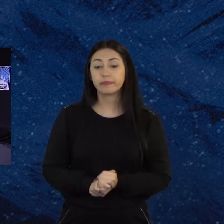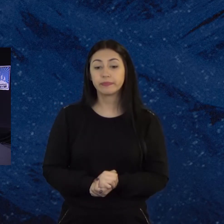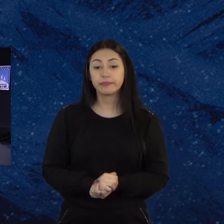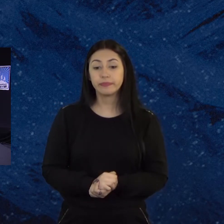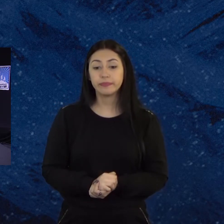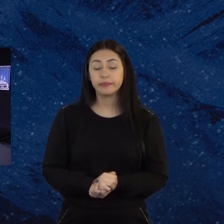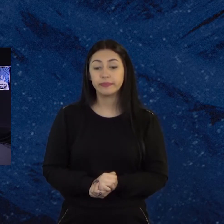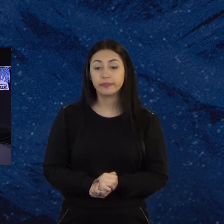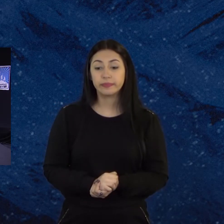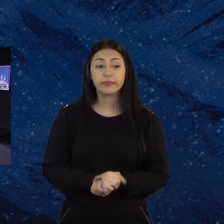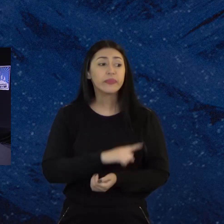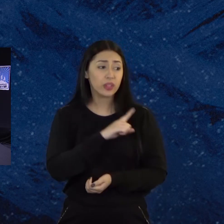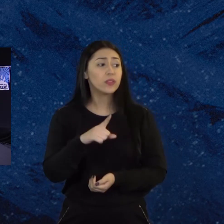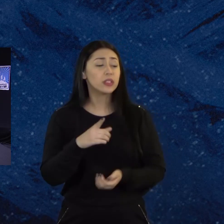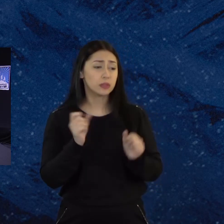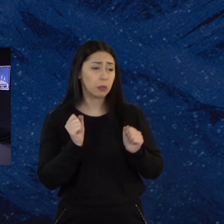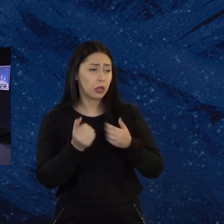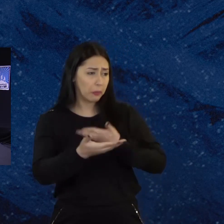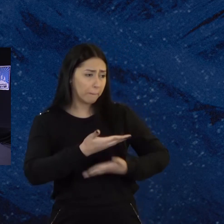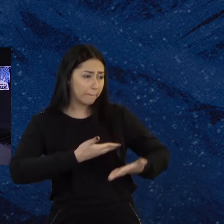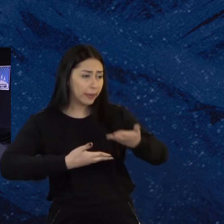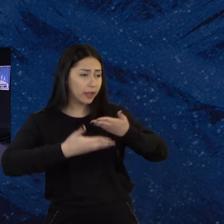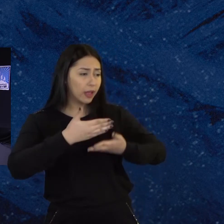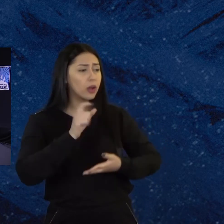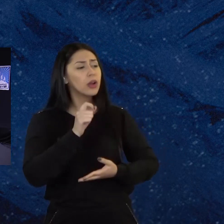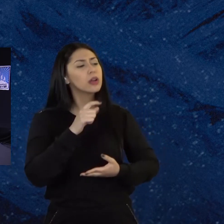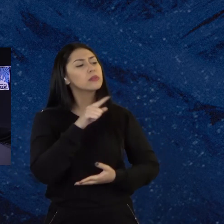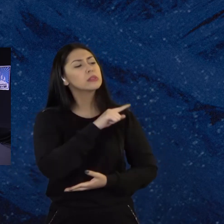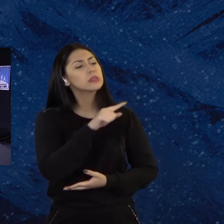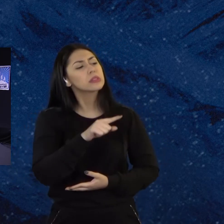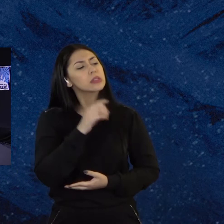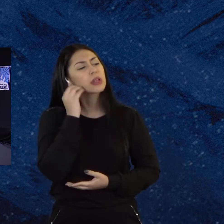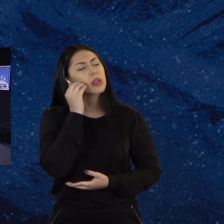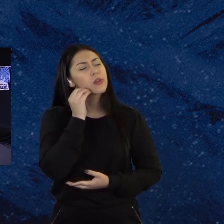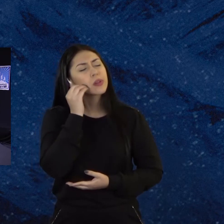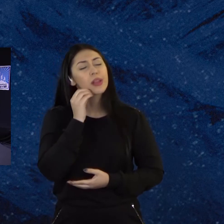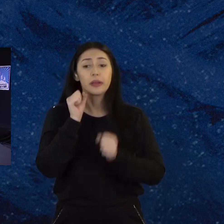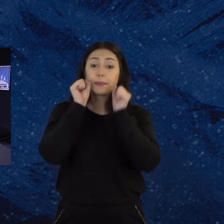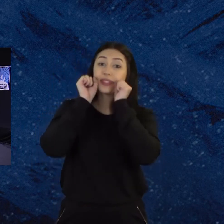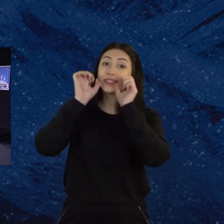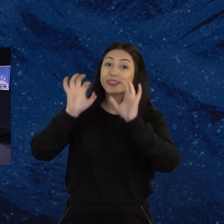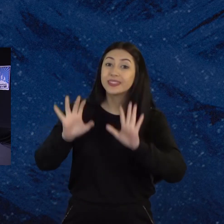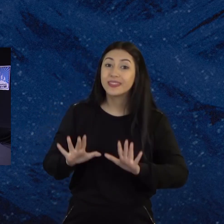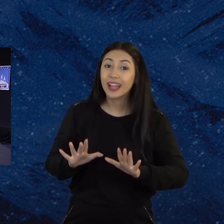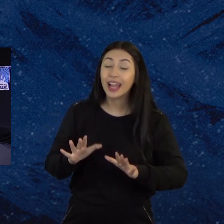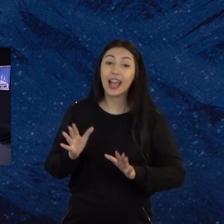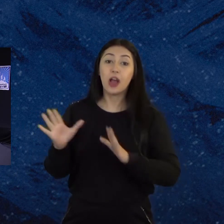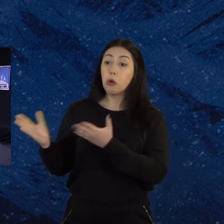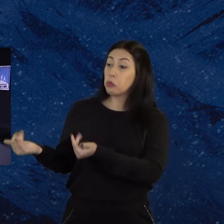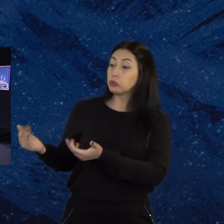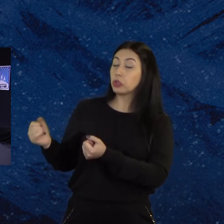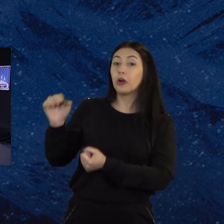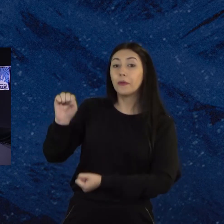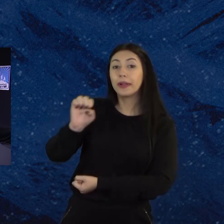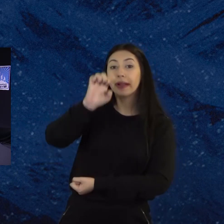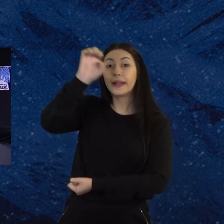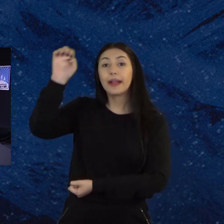vocês compartilhassem conosco o que vocês ganharam essa noite. Abençoar os jovens da Europa, os jovens de todo mundo do